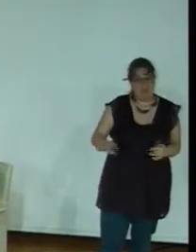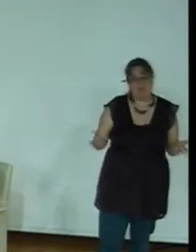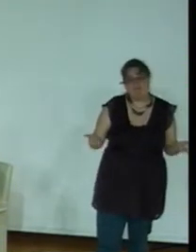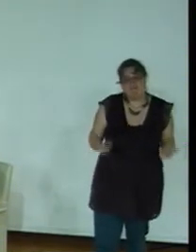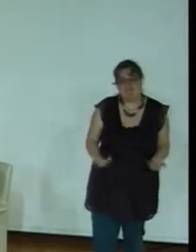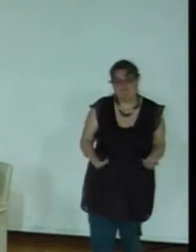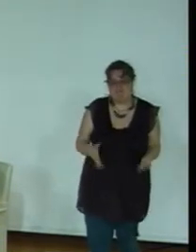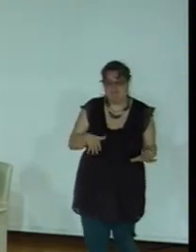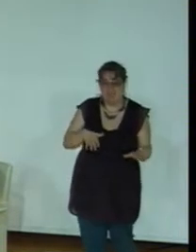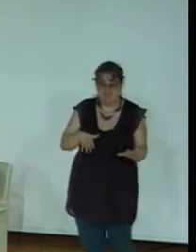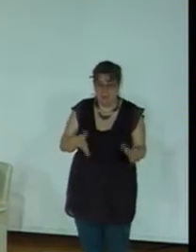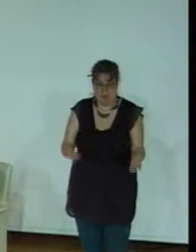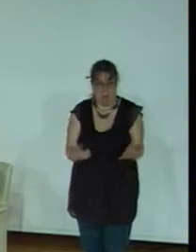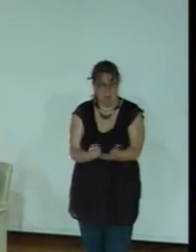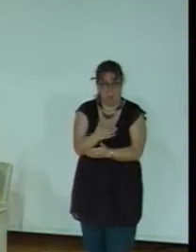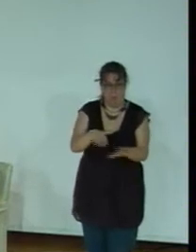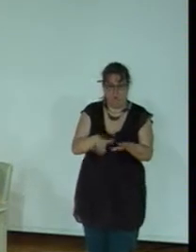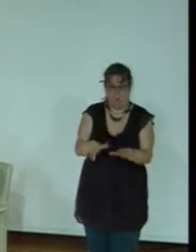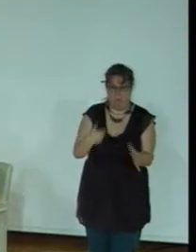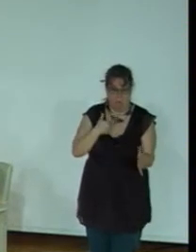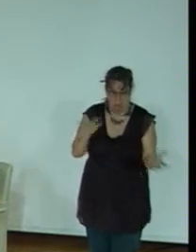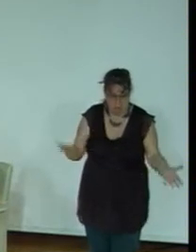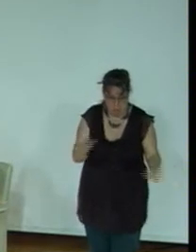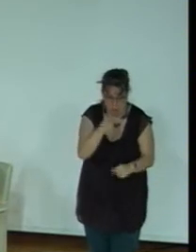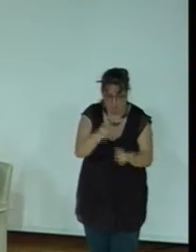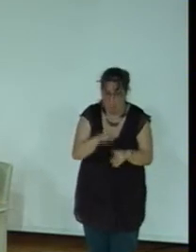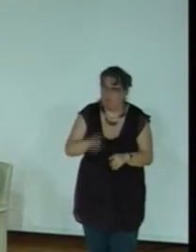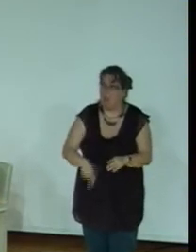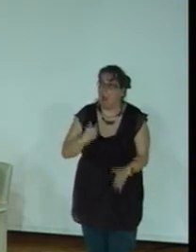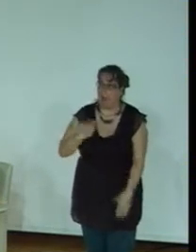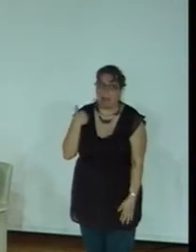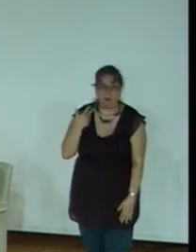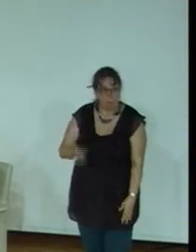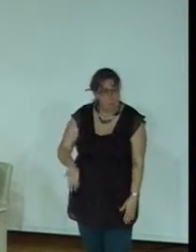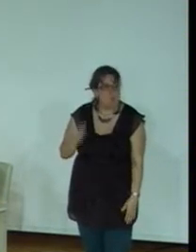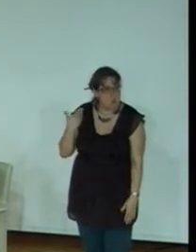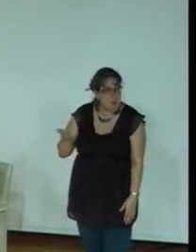système inconnu pour nous, puisque la dernière fois que ça s'est produit remonte un certain nombre d'années quand même,